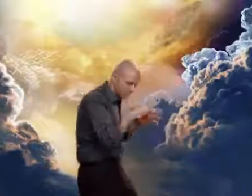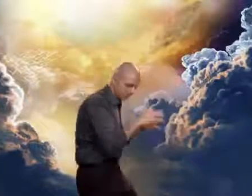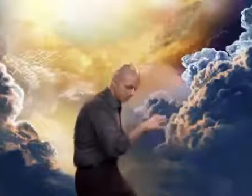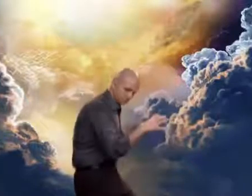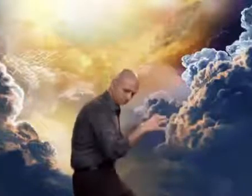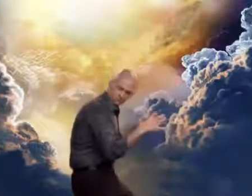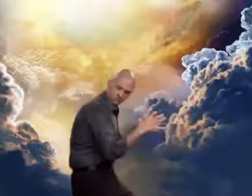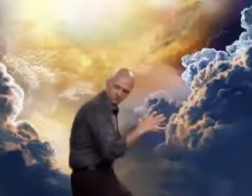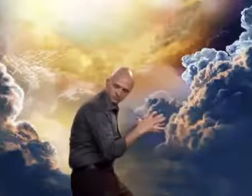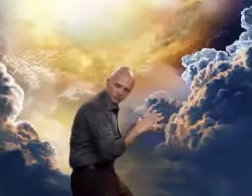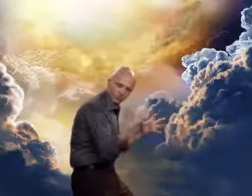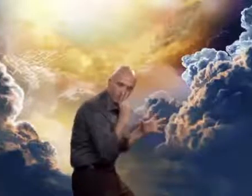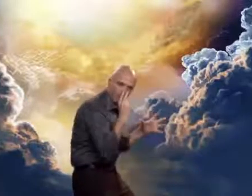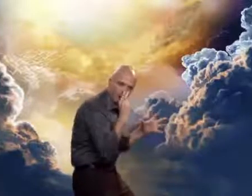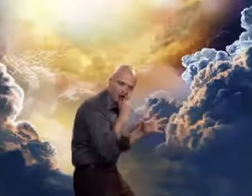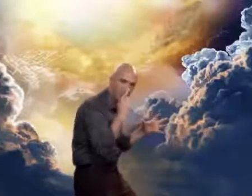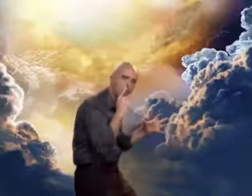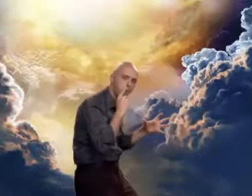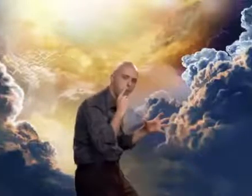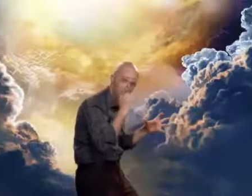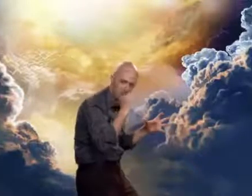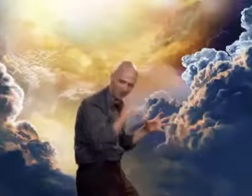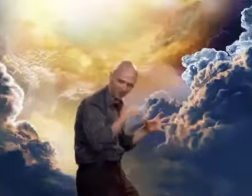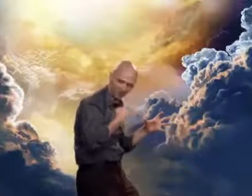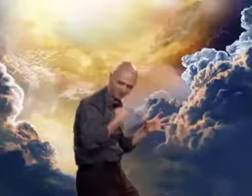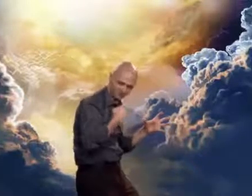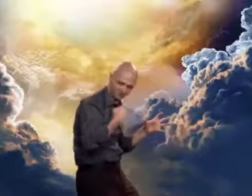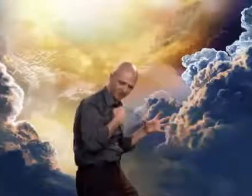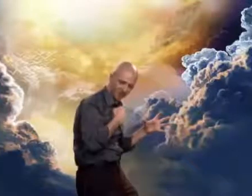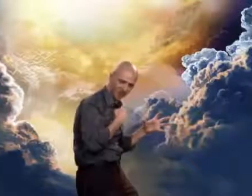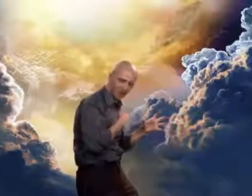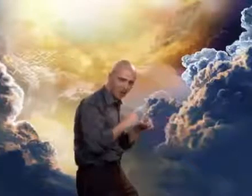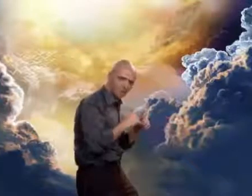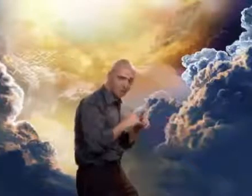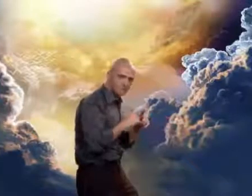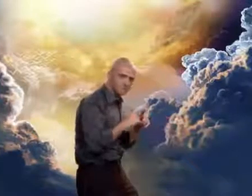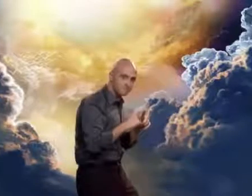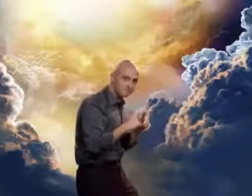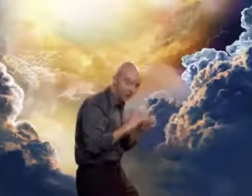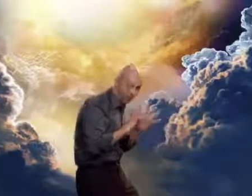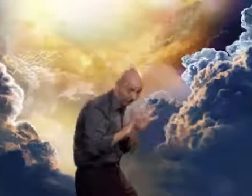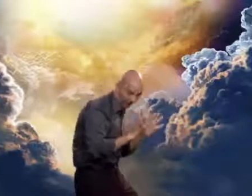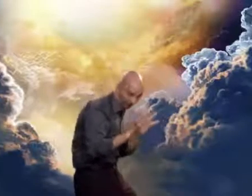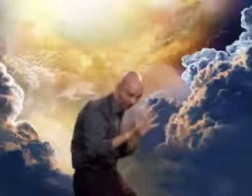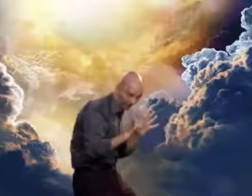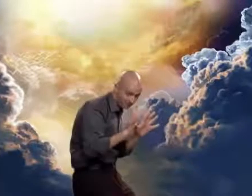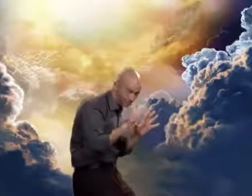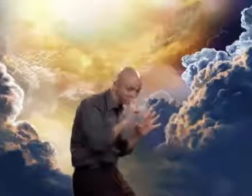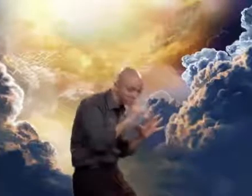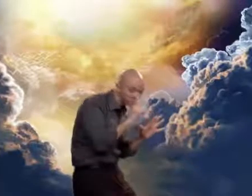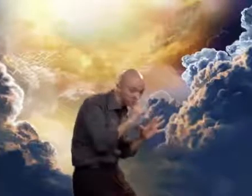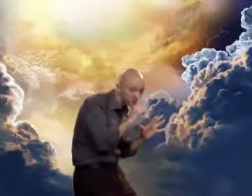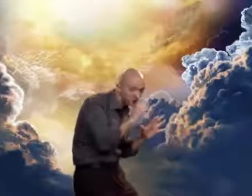como Deus, sabendo o bem e o mal. Hoje ele ensina que o ser humano é uma criatura suscetível